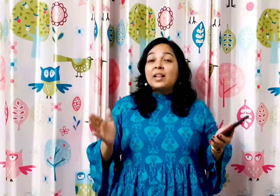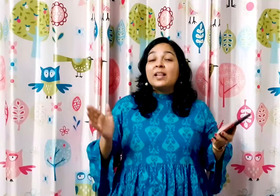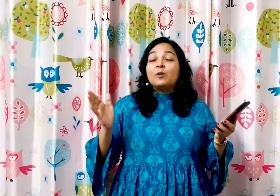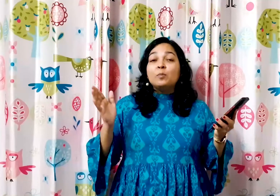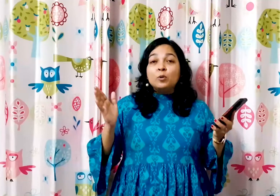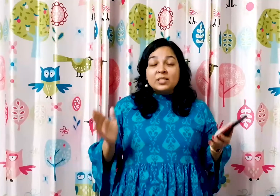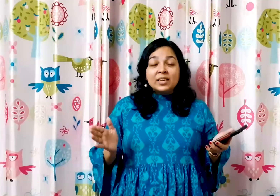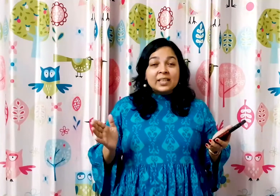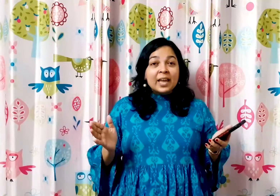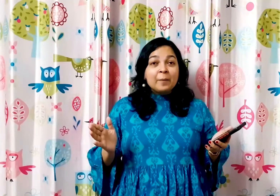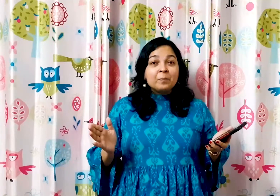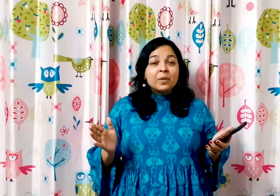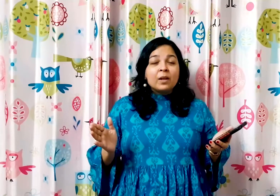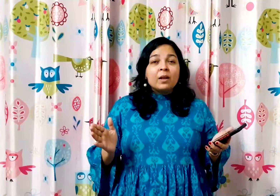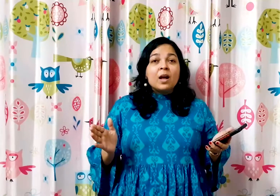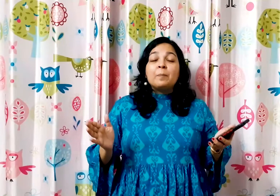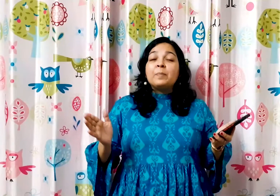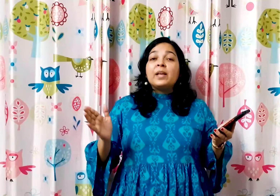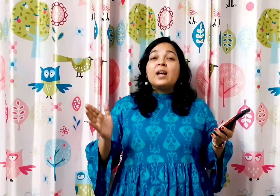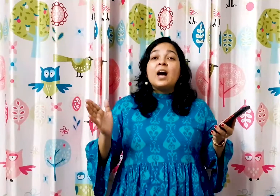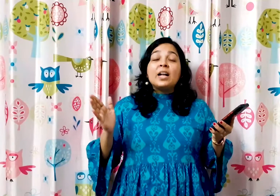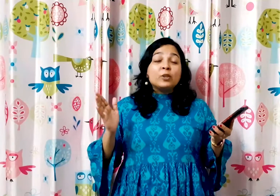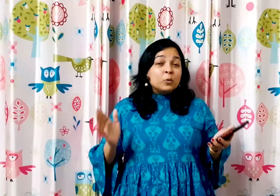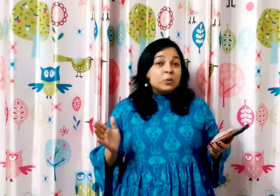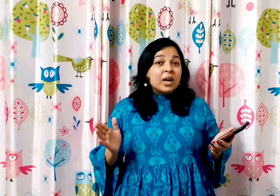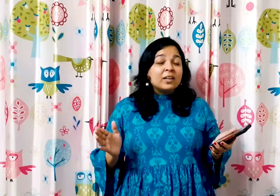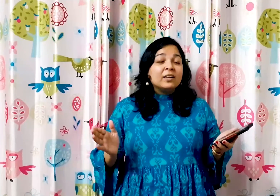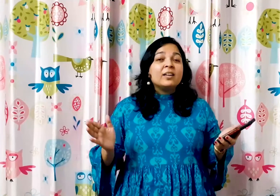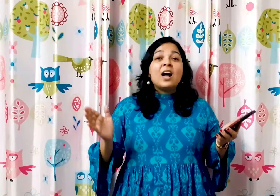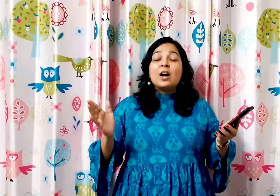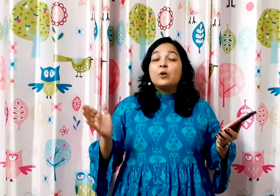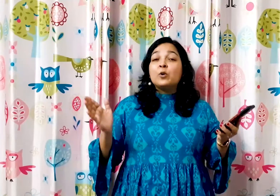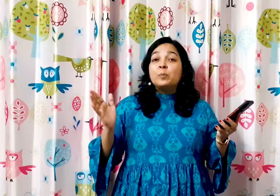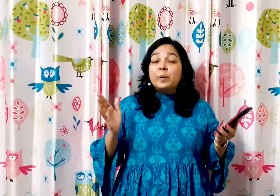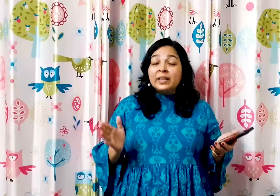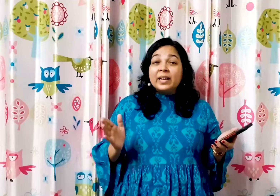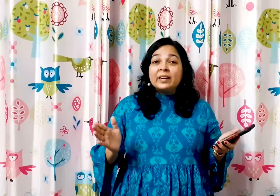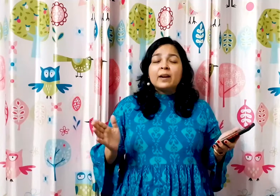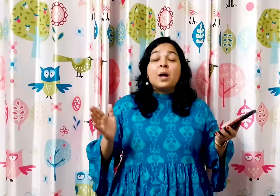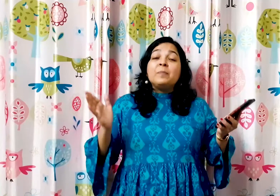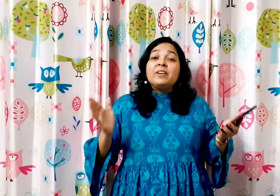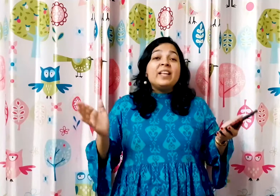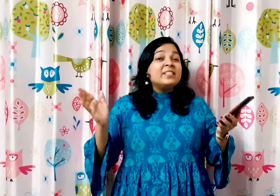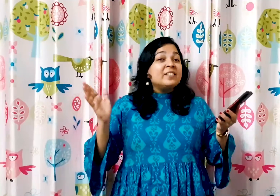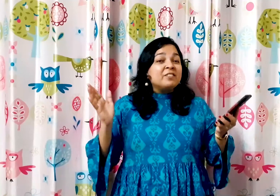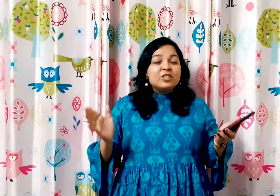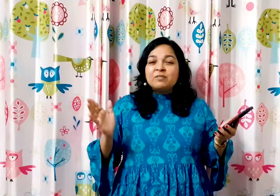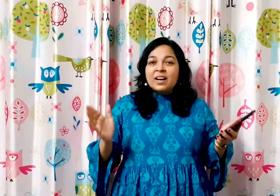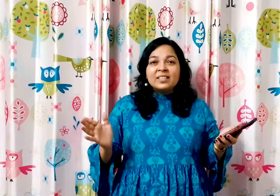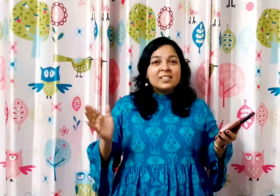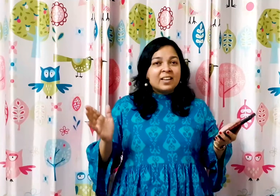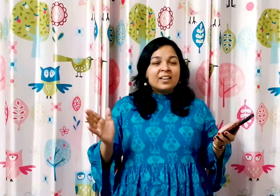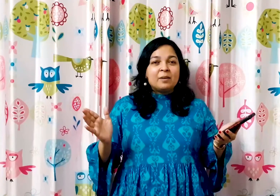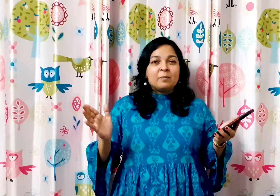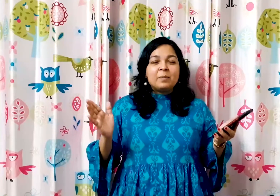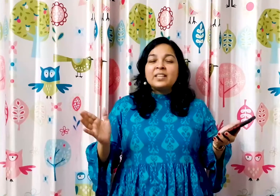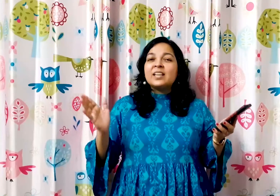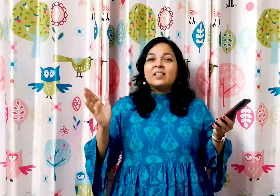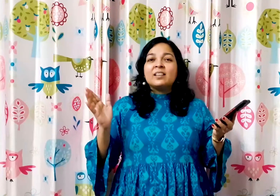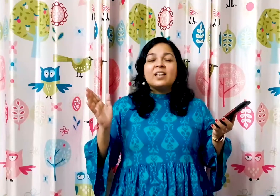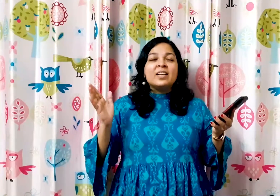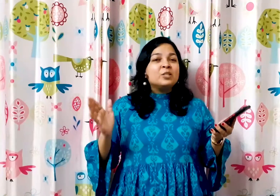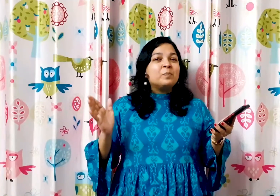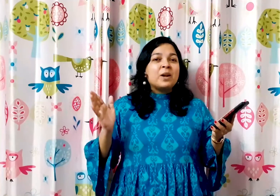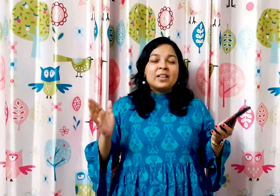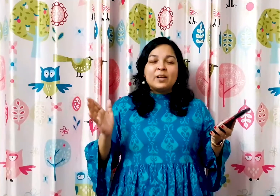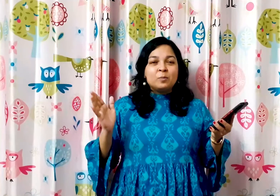इस प्रार्थना को बोल सकते हैं। अपने हाथों को उठाकर, आंखों को बंद कर अपने हृदय से विश्वास करके मेरे